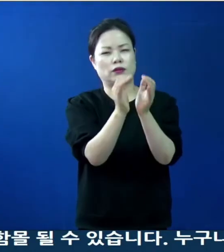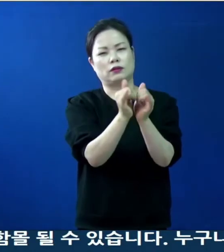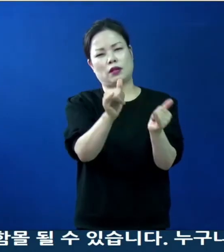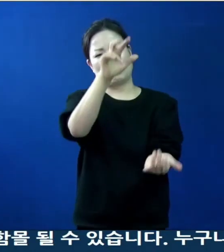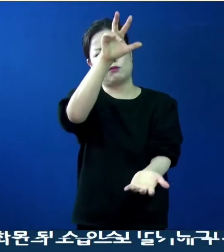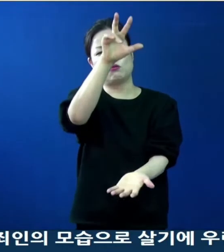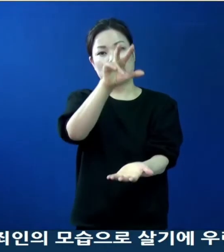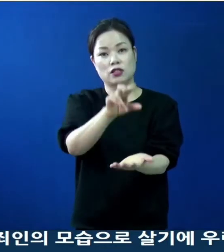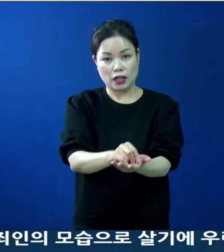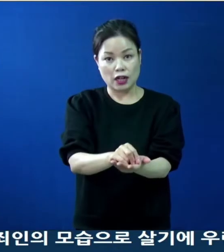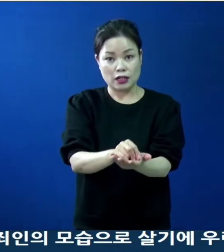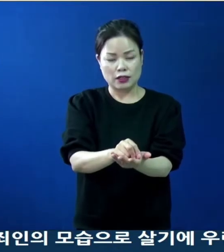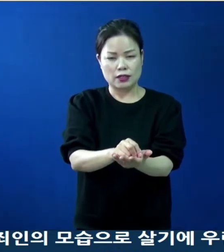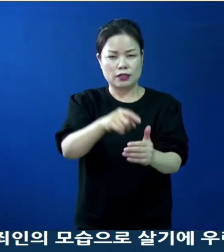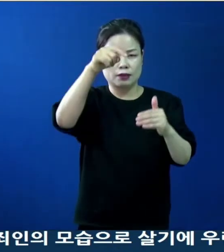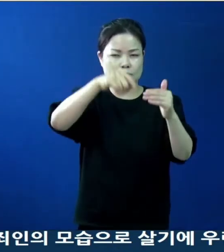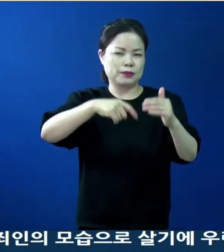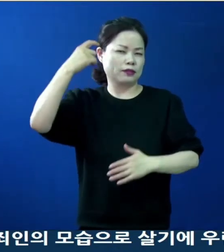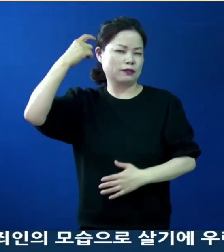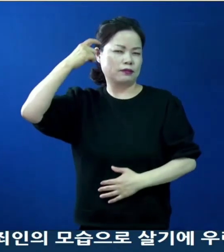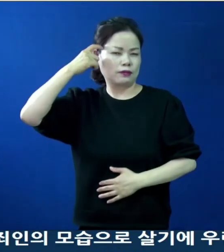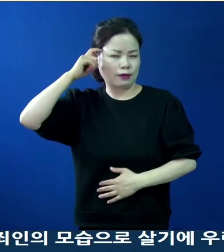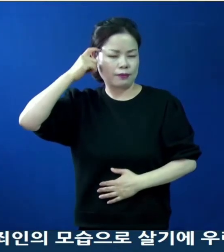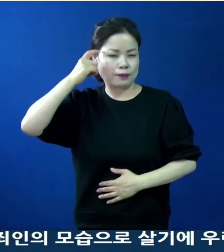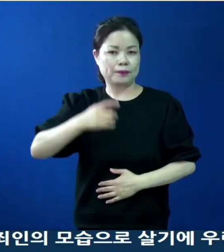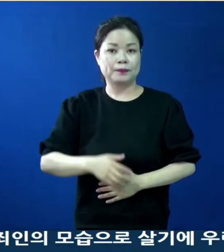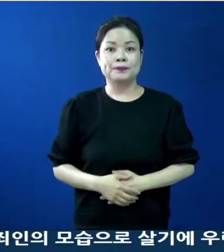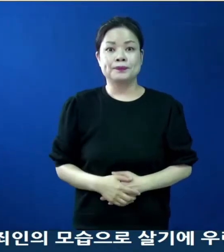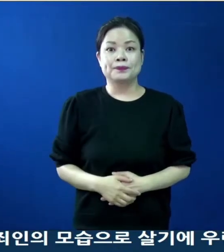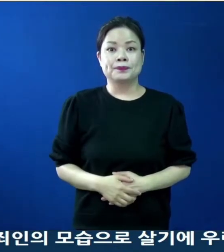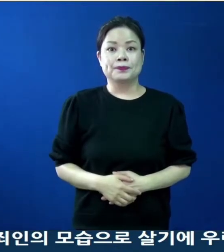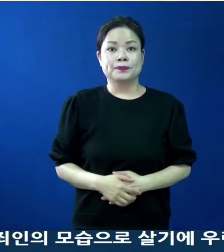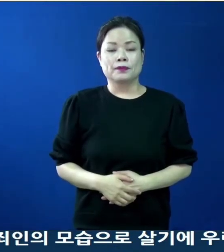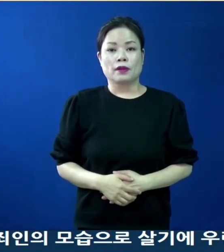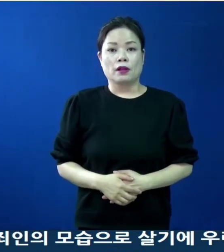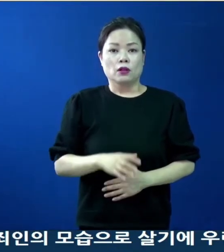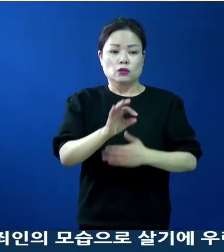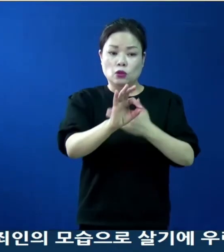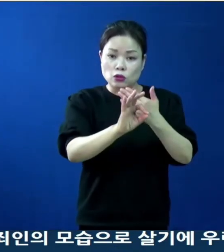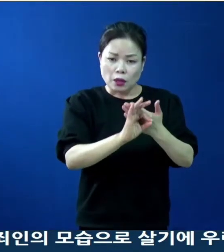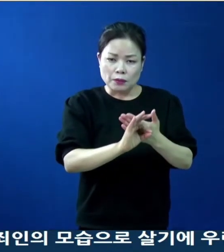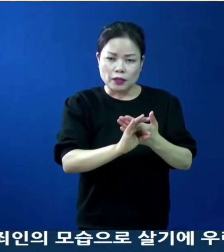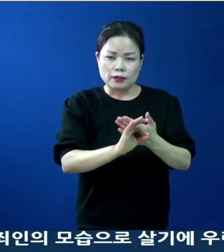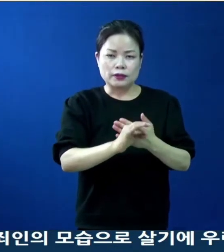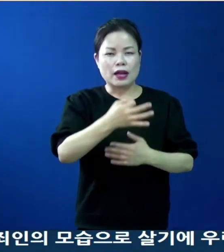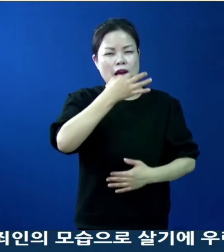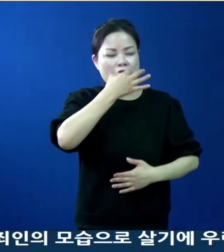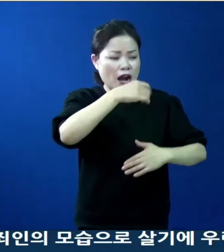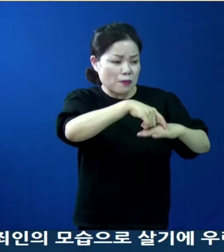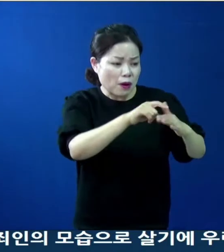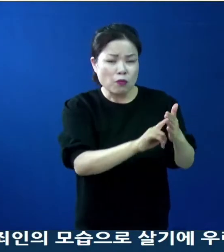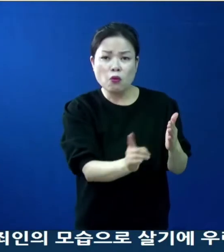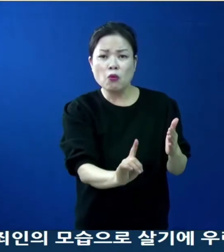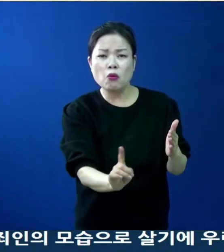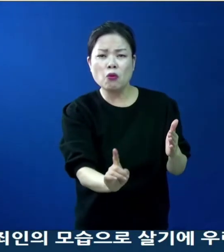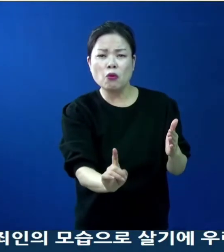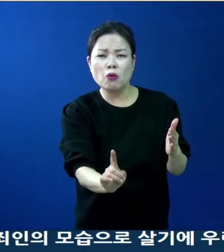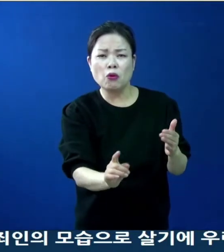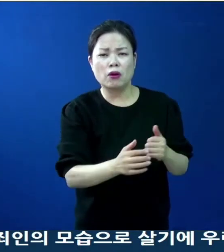것을 우리가 깊이 인식해야 한다는 겁니다. 그렇다면 여러분, 이 탐욕의 마음들 어떻게 해야